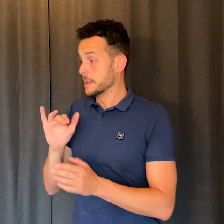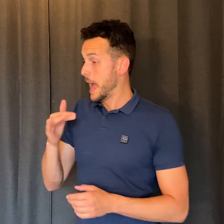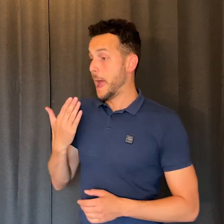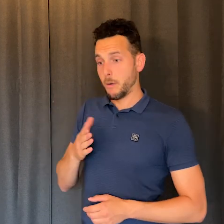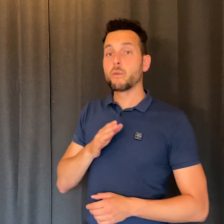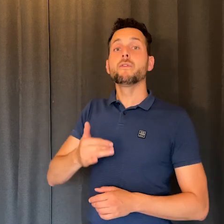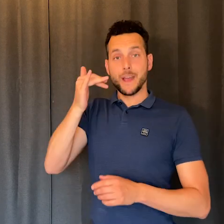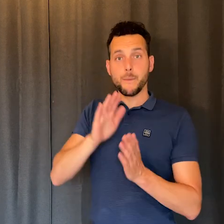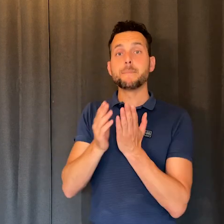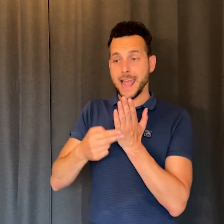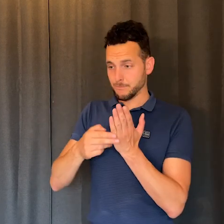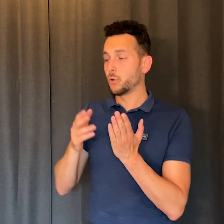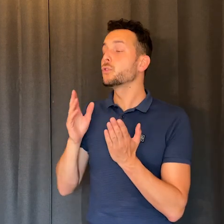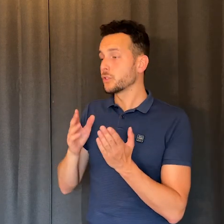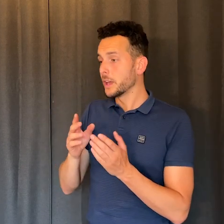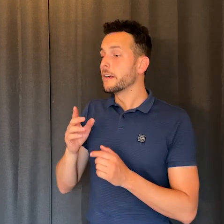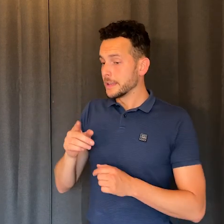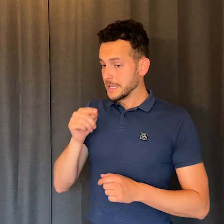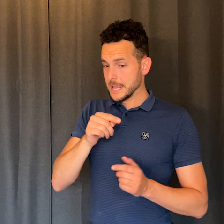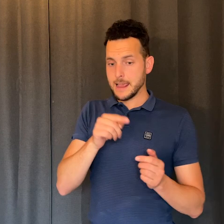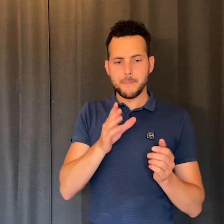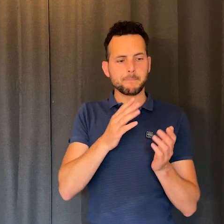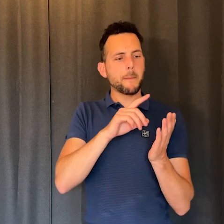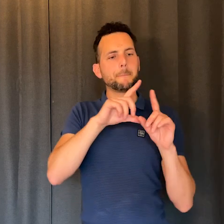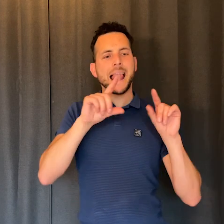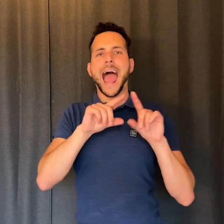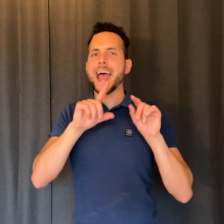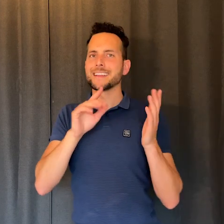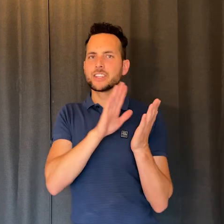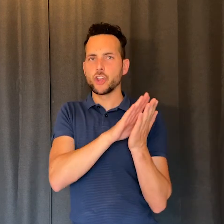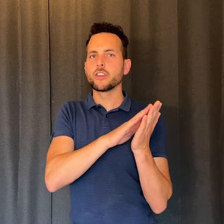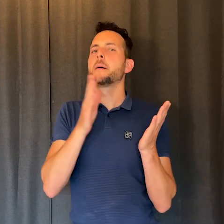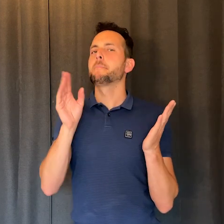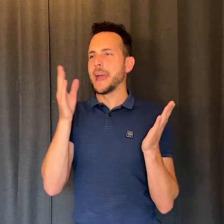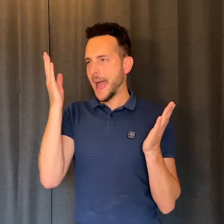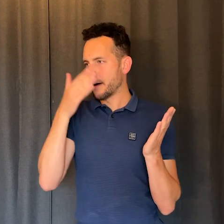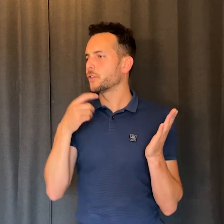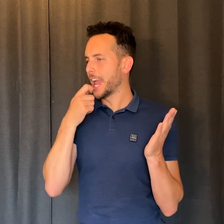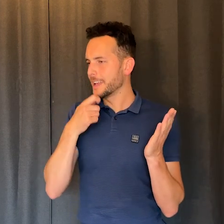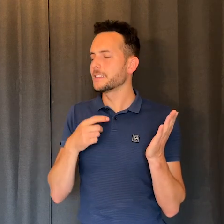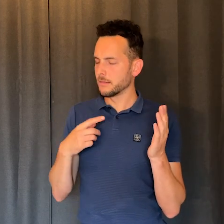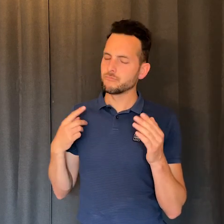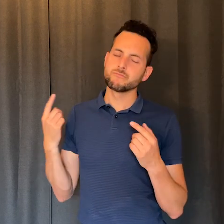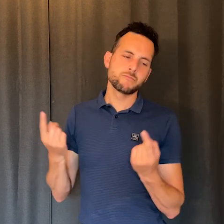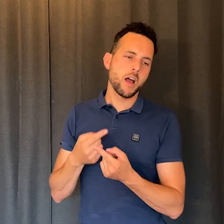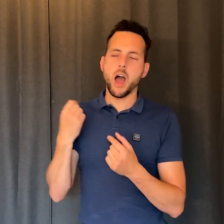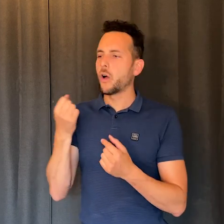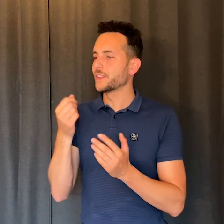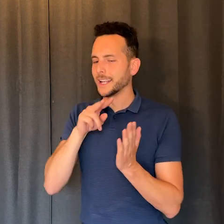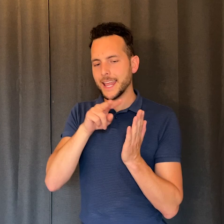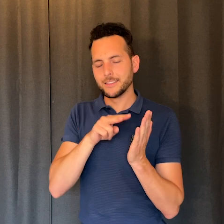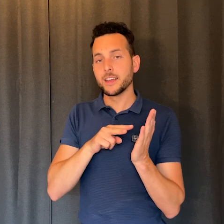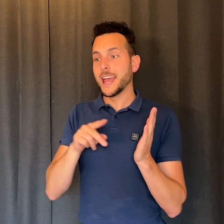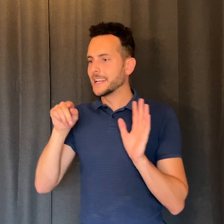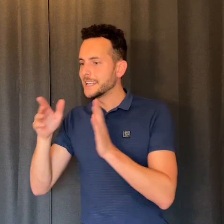we hebben verschillende Bijbels. We hebben hier een hele mooie Bijbel met allemaal mooie platen. Die doen we nog wel eens bij het avondeten lezen. Oh, dat is mooi, en we hebben ook deze. Prachtig. Dat